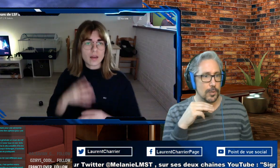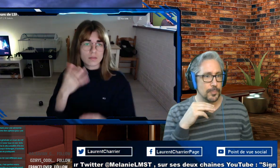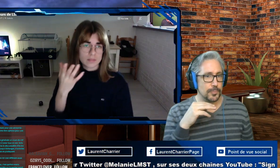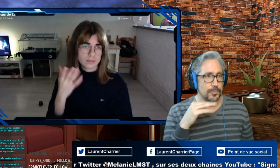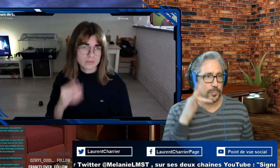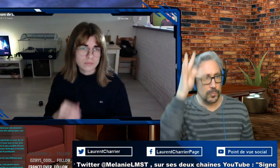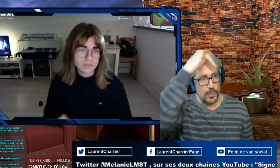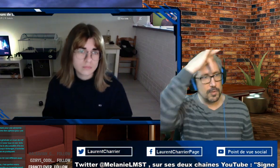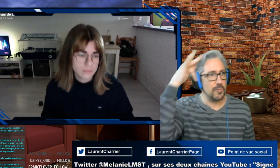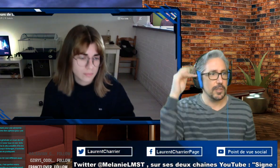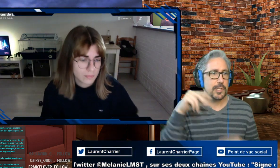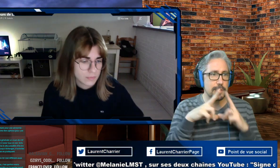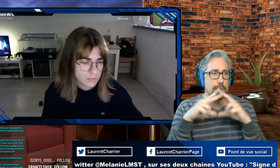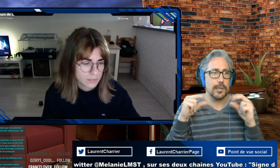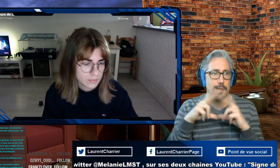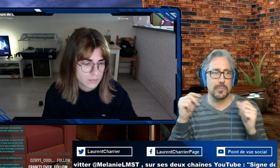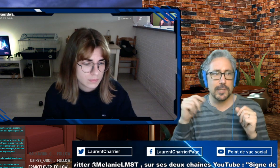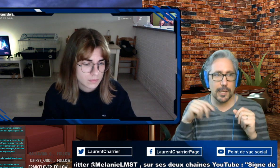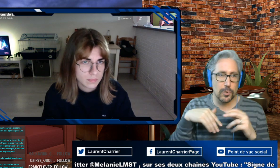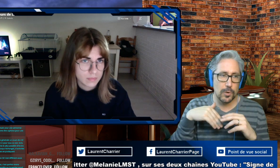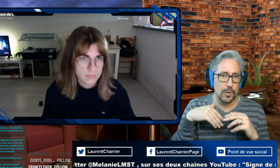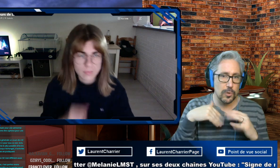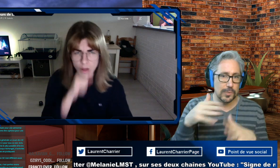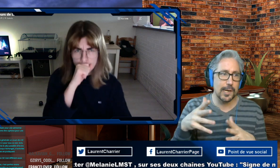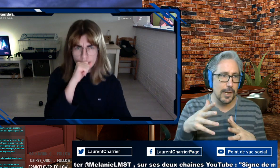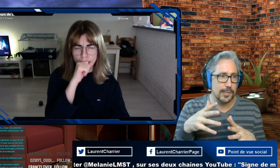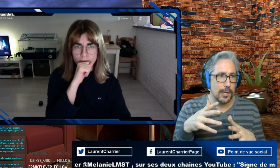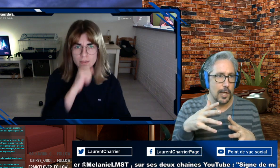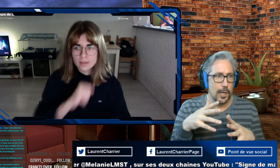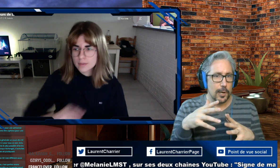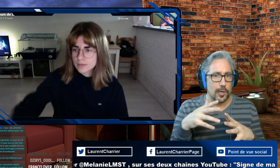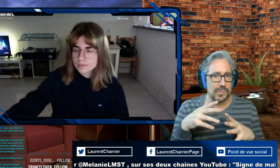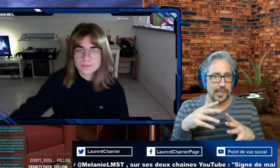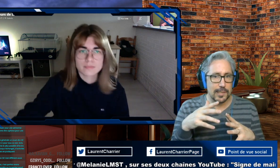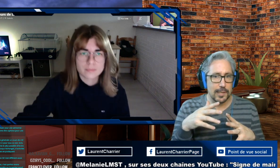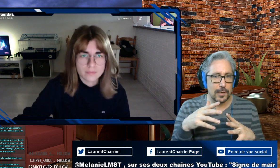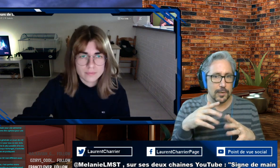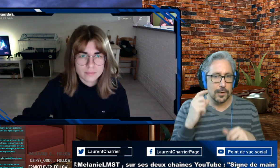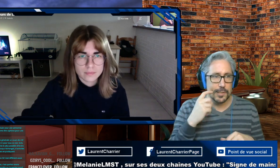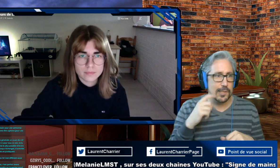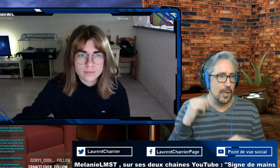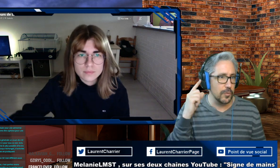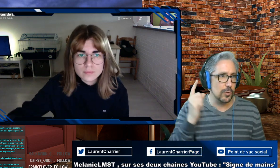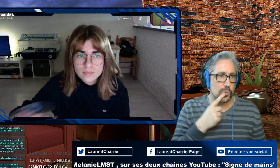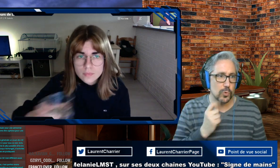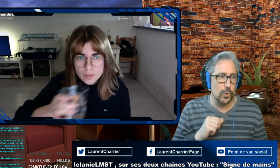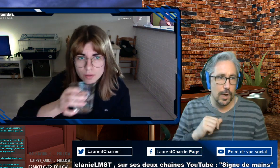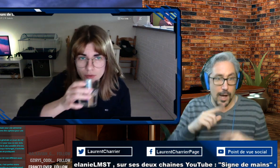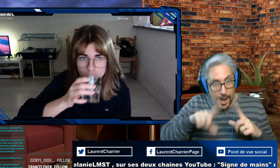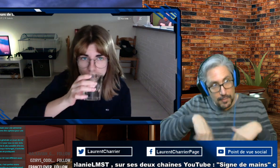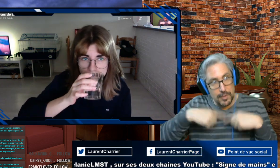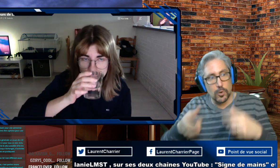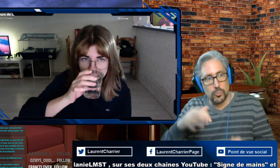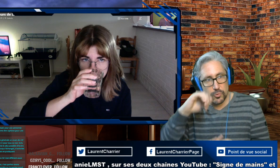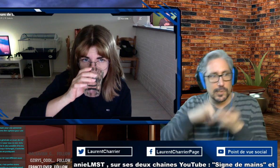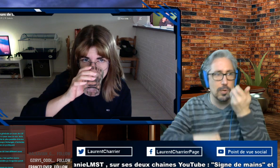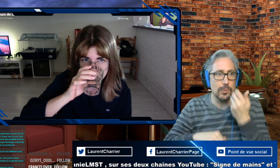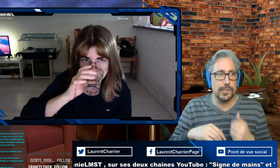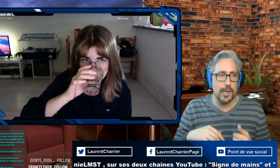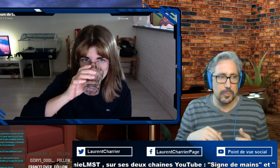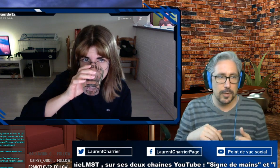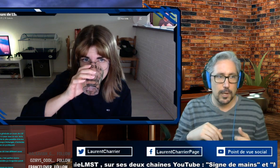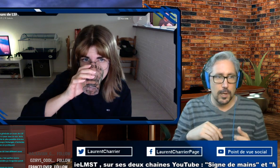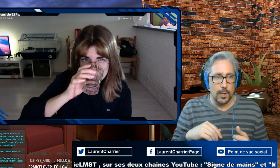il y a Fanny qui expliquait dans sa classe, comme c'est des élèves sourds avec en plus